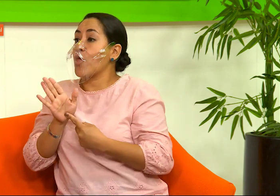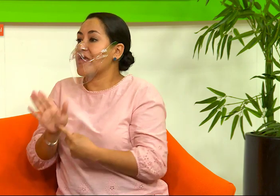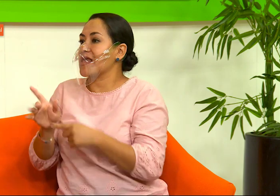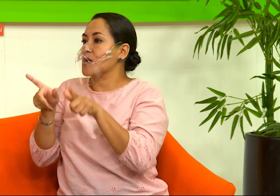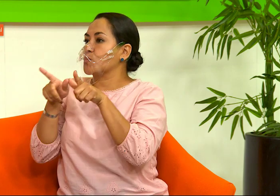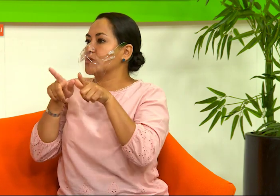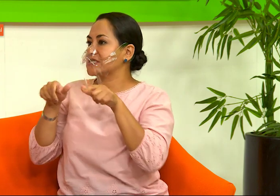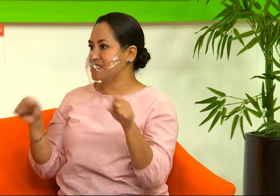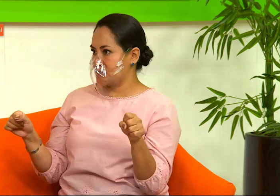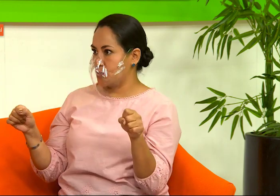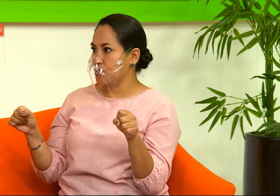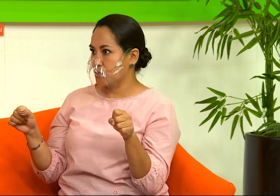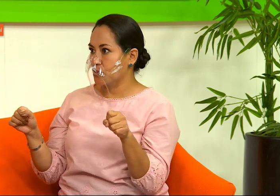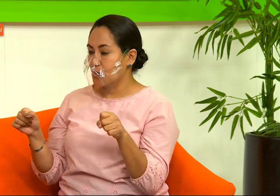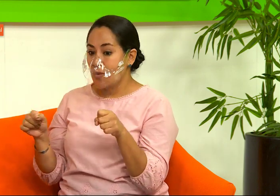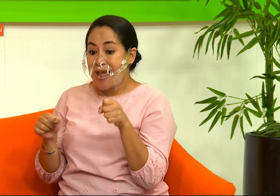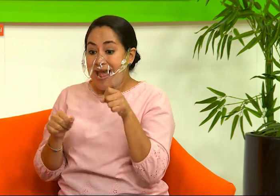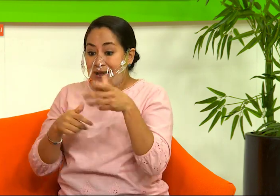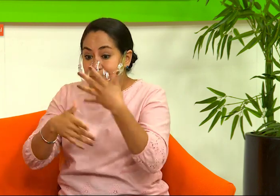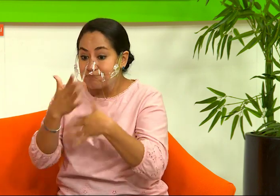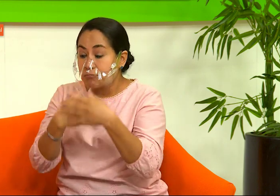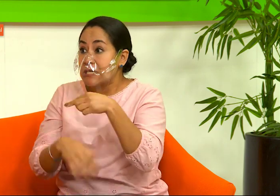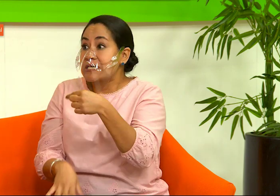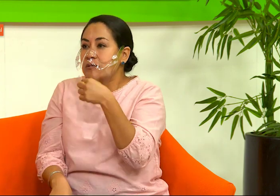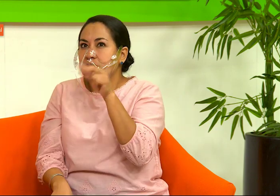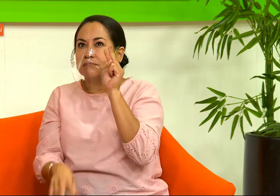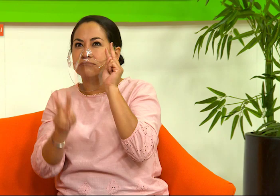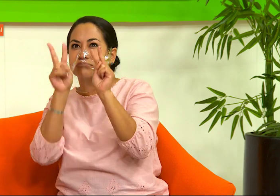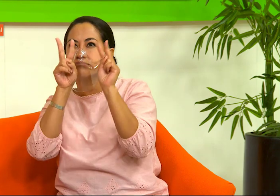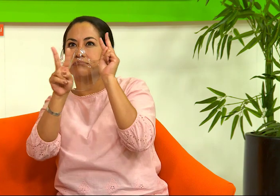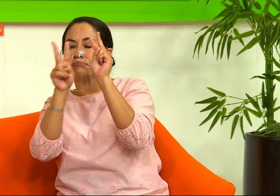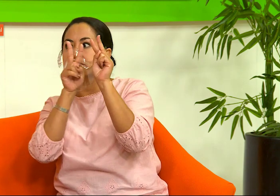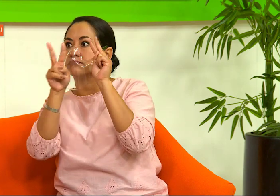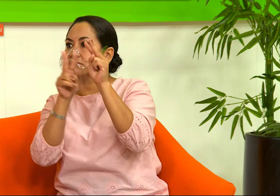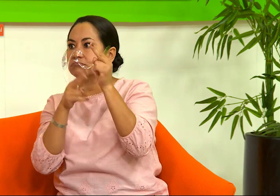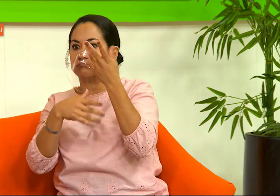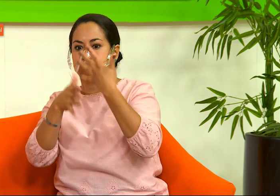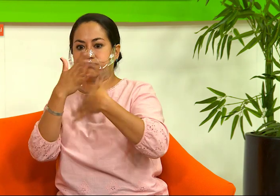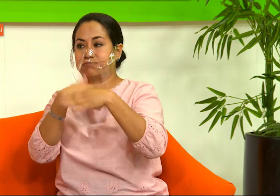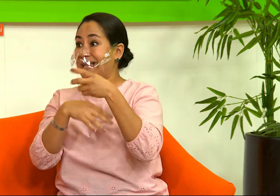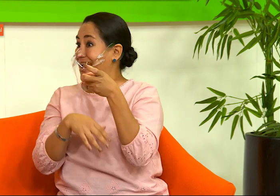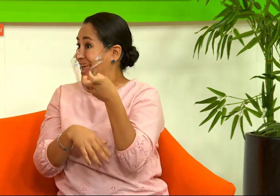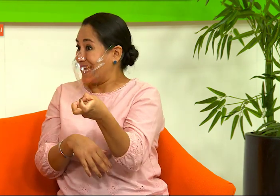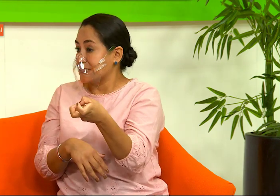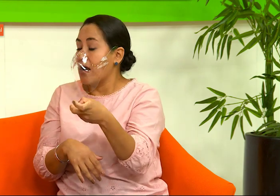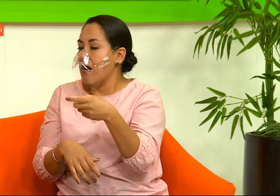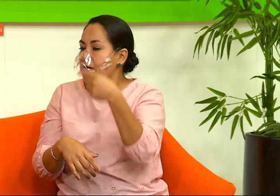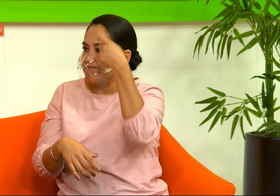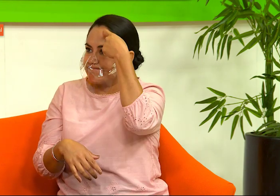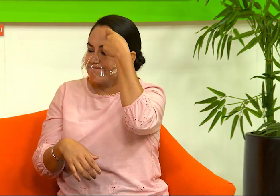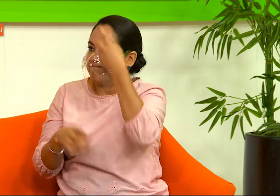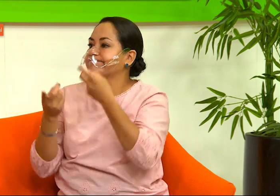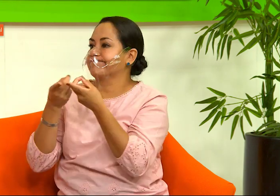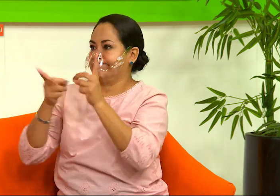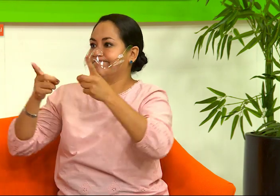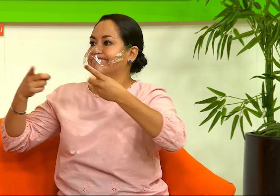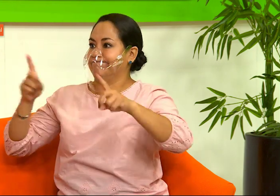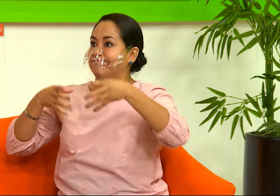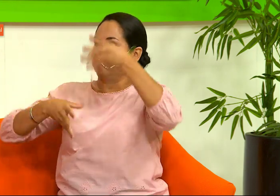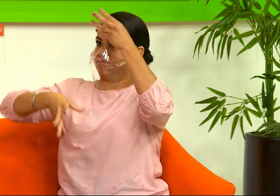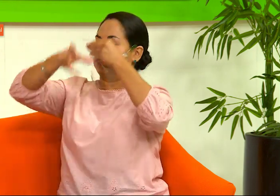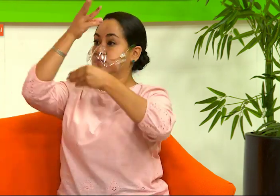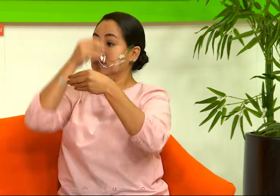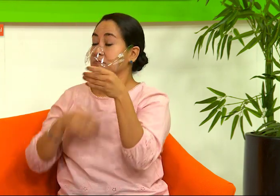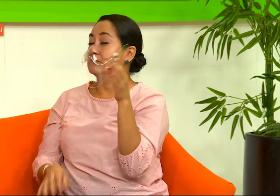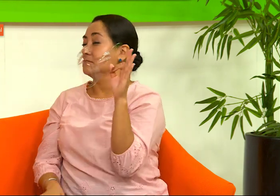un instructor sordo dentro del aula, cuando existe un modelo lingüístico. Y entonces los niños van viendo este uso de la lengua